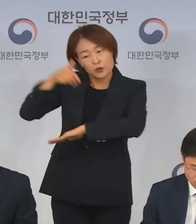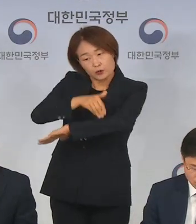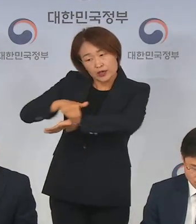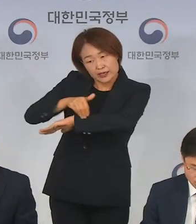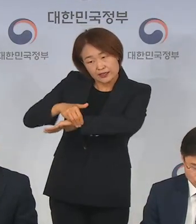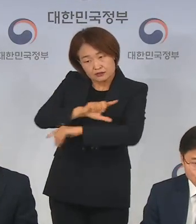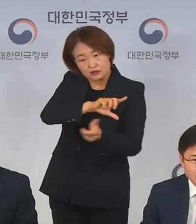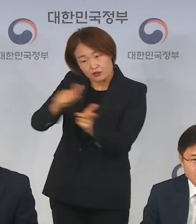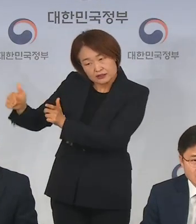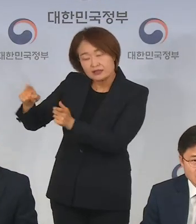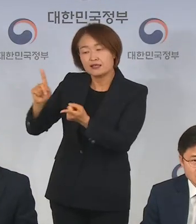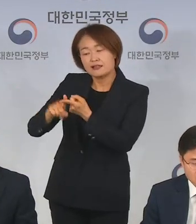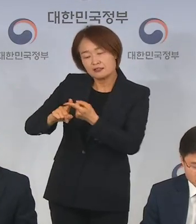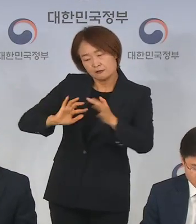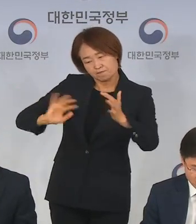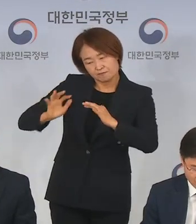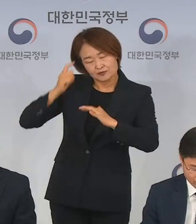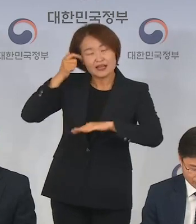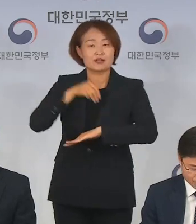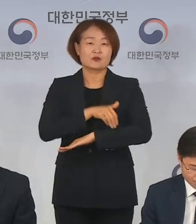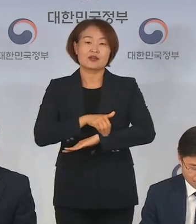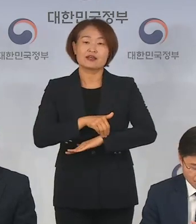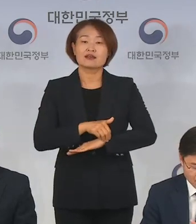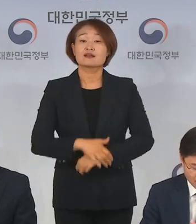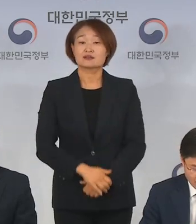대해서 논의를 할 계획입니다.